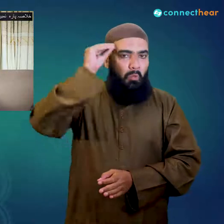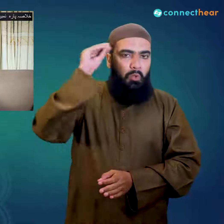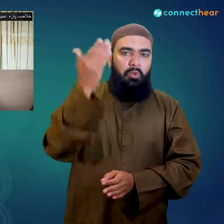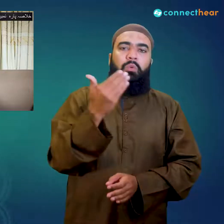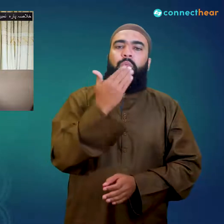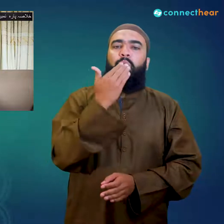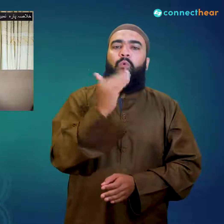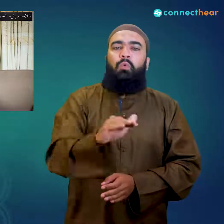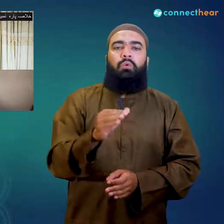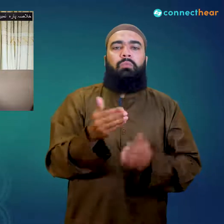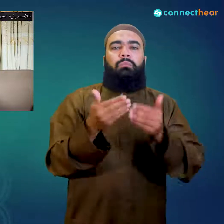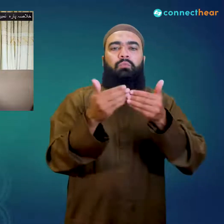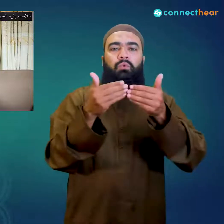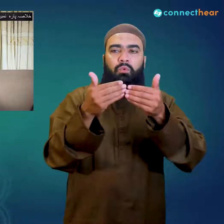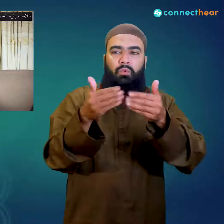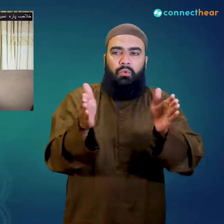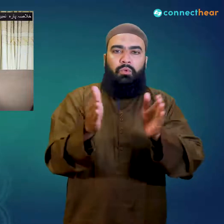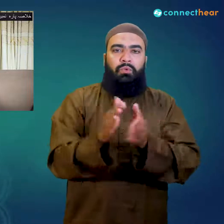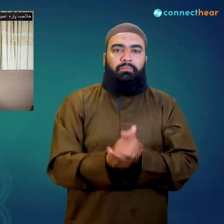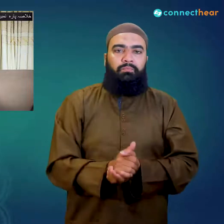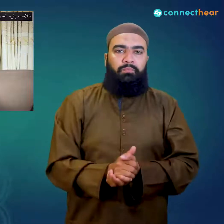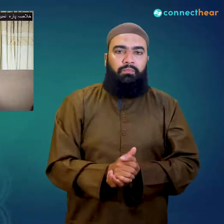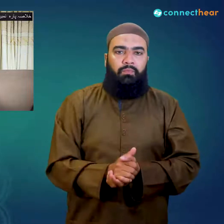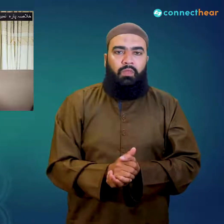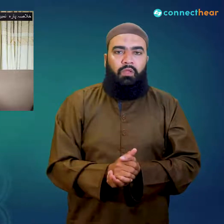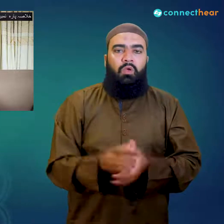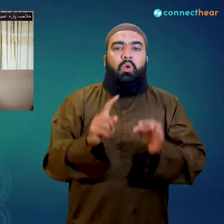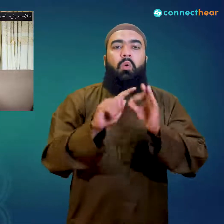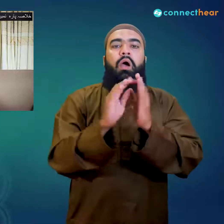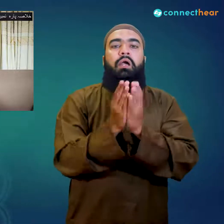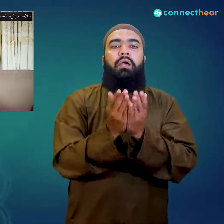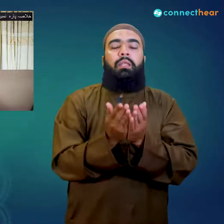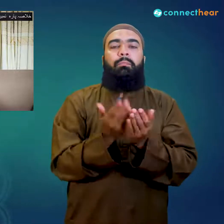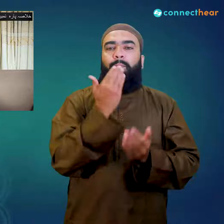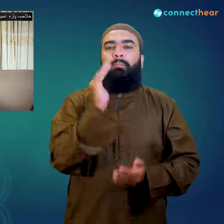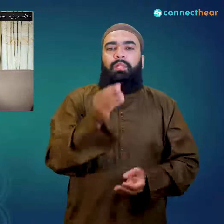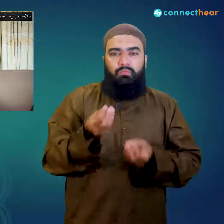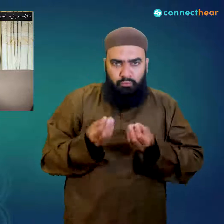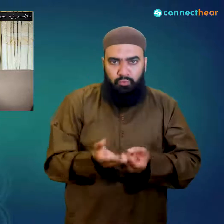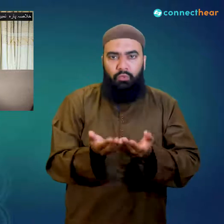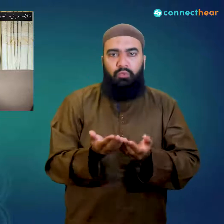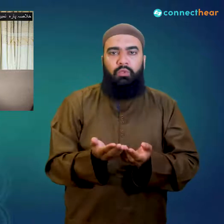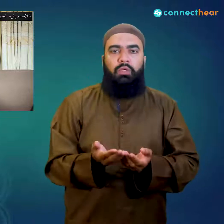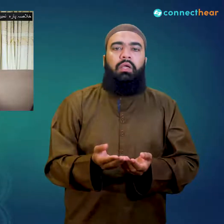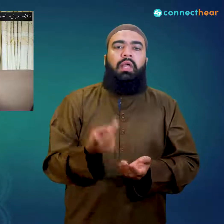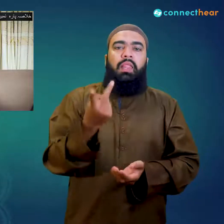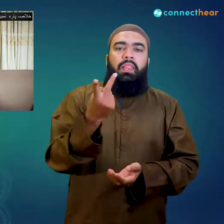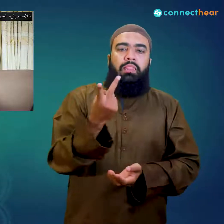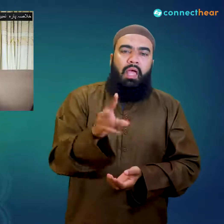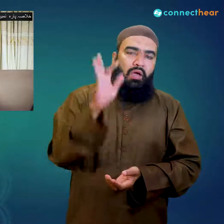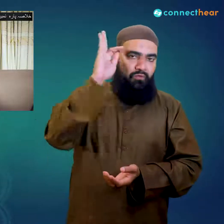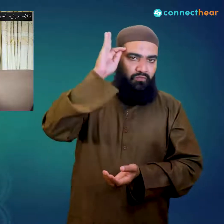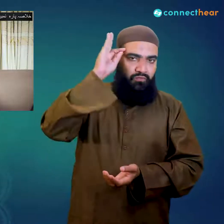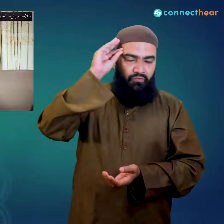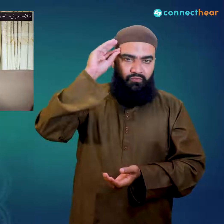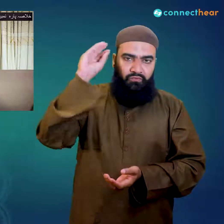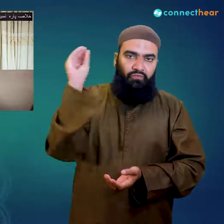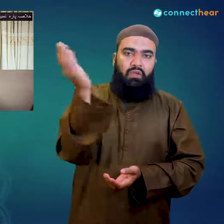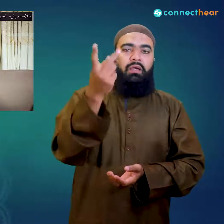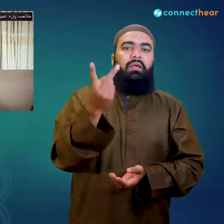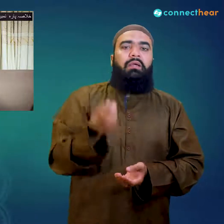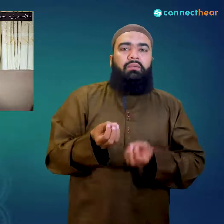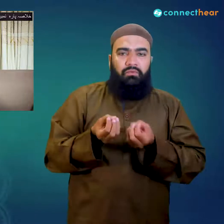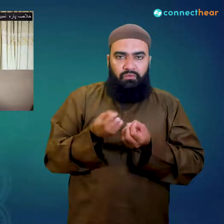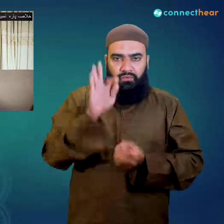فتح یفتح، کھولنا۔ تو قرآن مجید کی چونکہ اس سے ابتدا ہو رہی ہے، اس لیے اس سورت کا نام فاتحہ رکھا